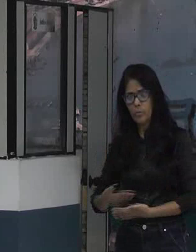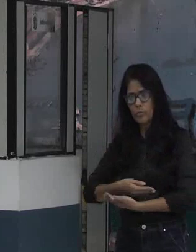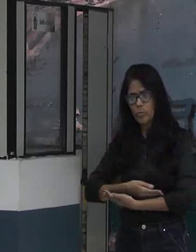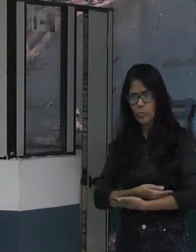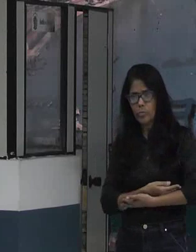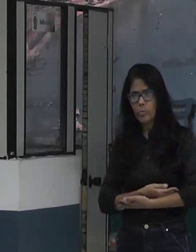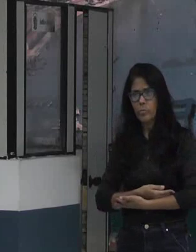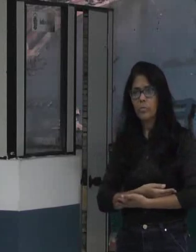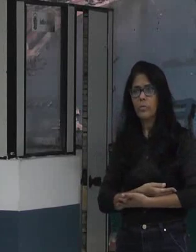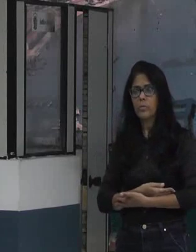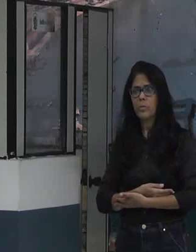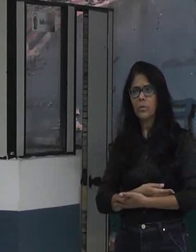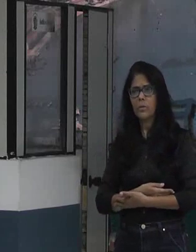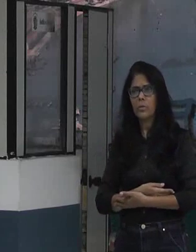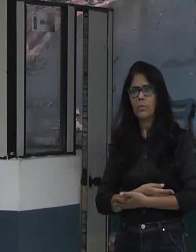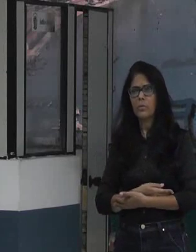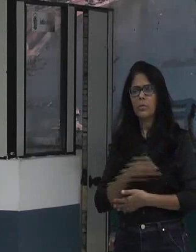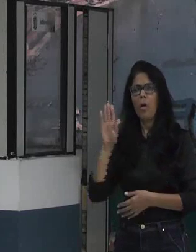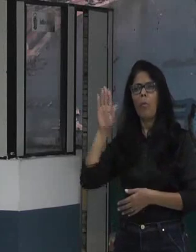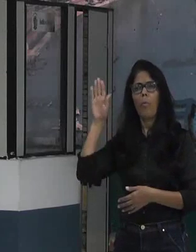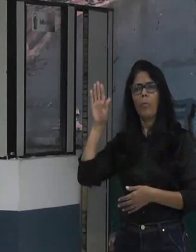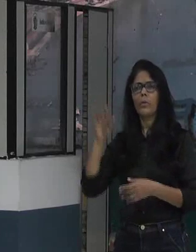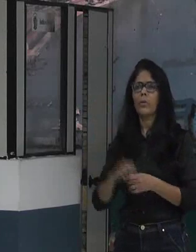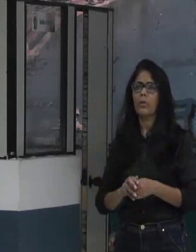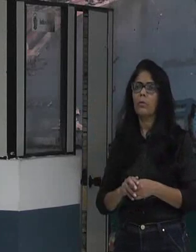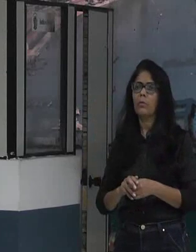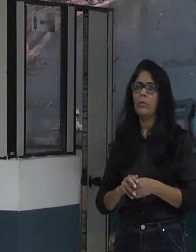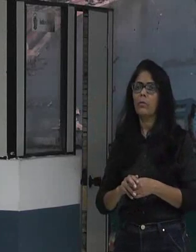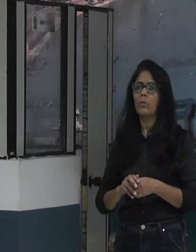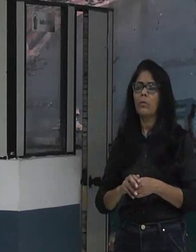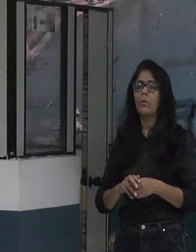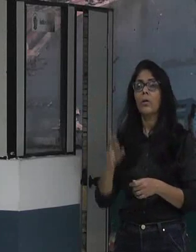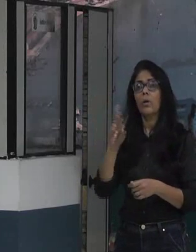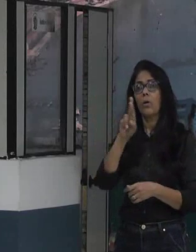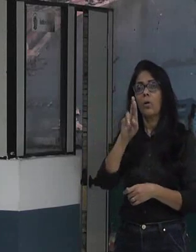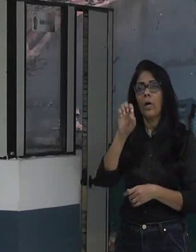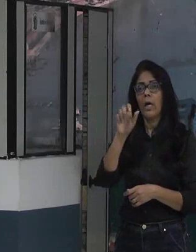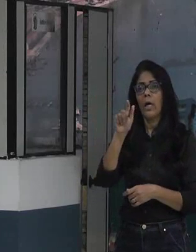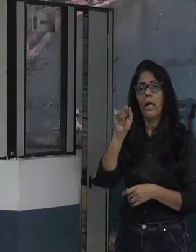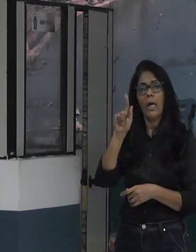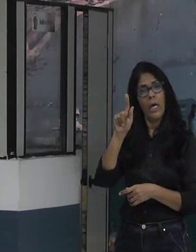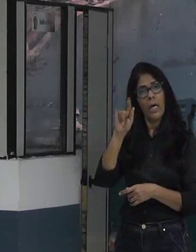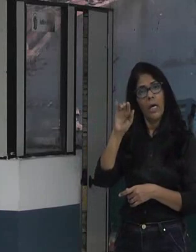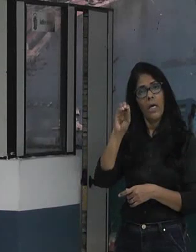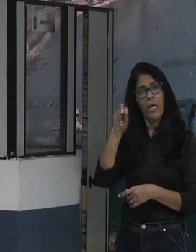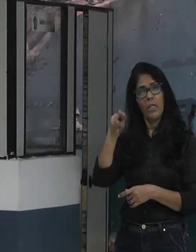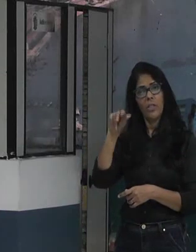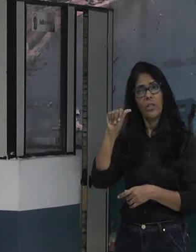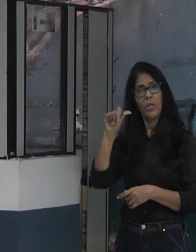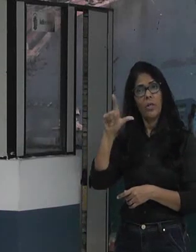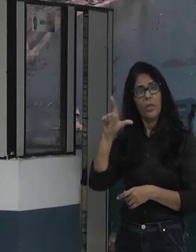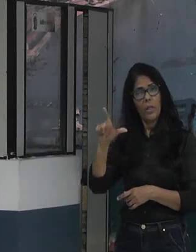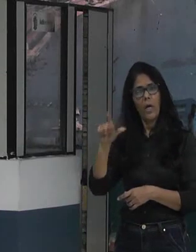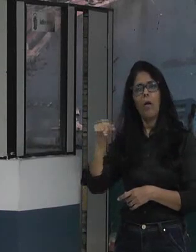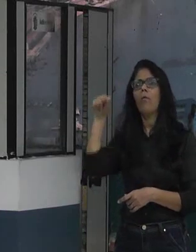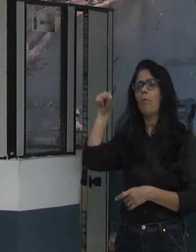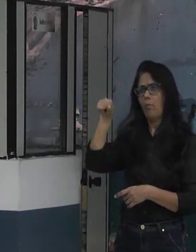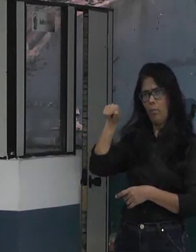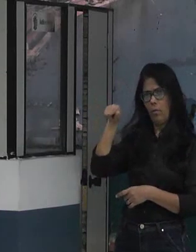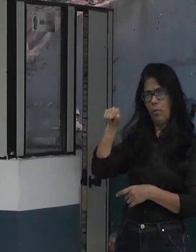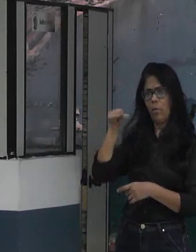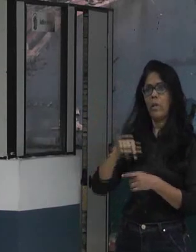o regional fosse transferido para o Costa do Cacau. E nós estamos esperando isso há quase 2 anos. Tem